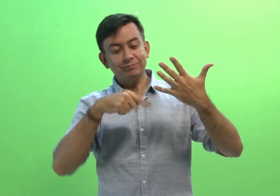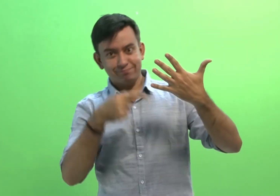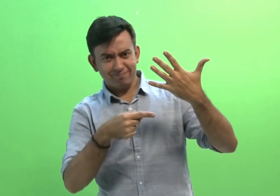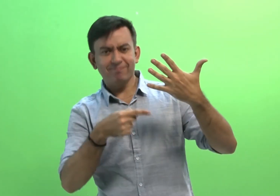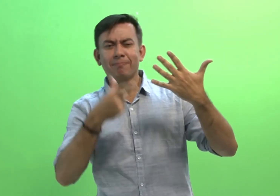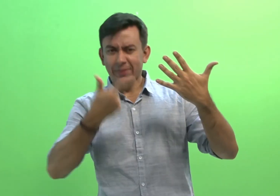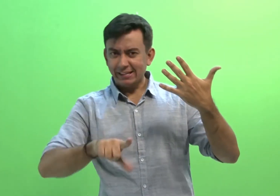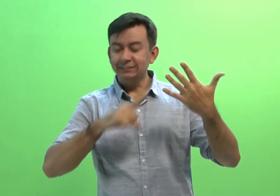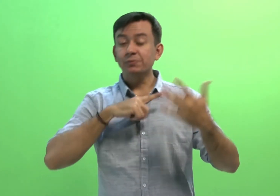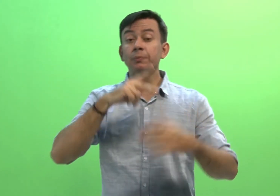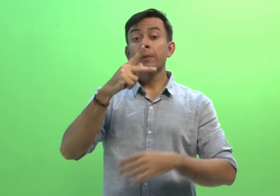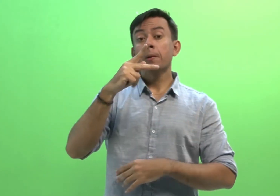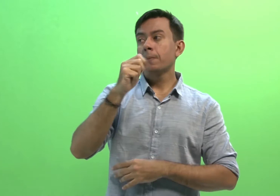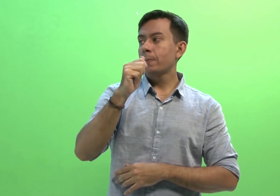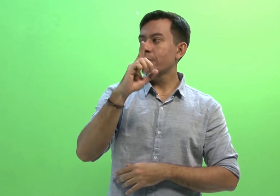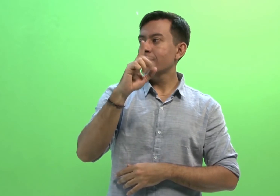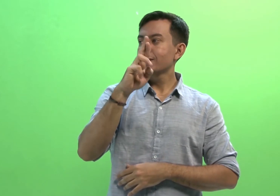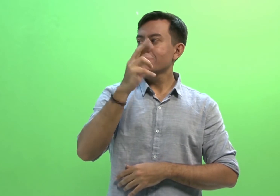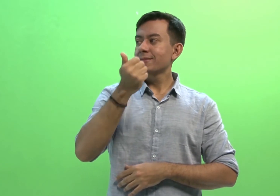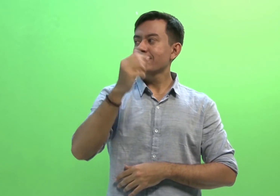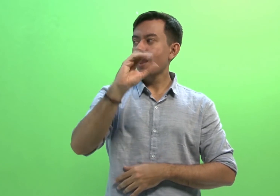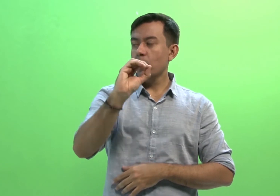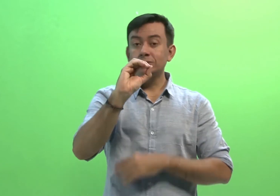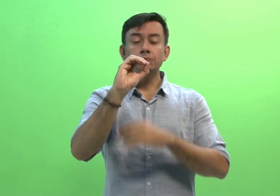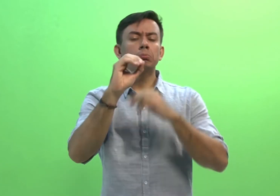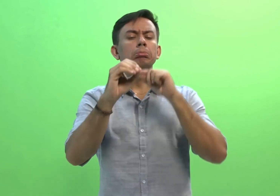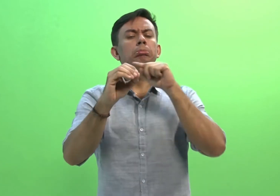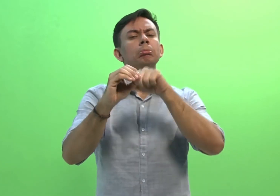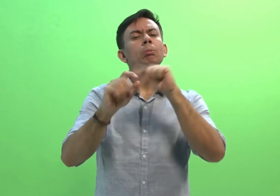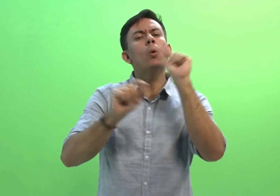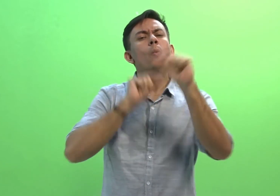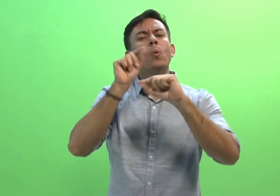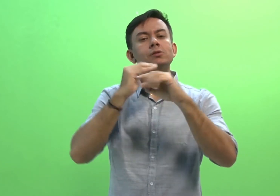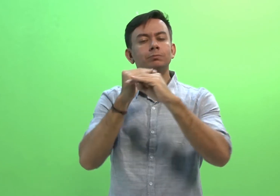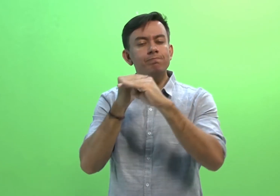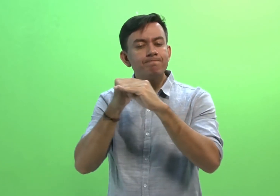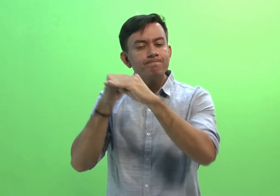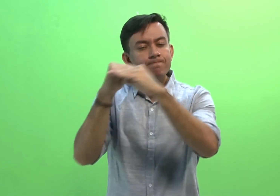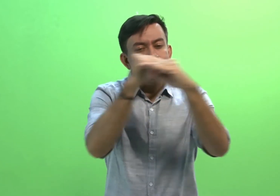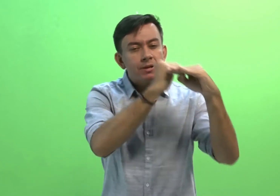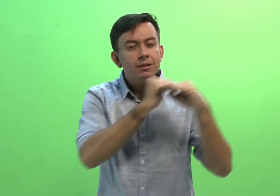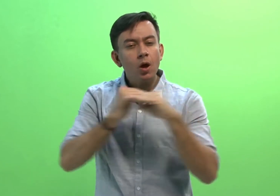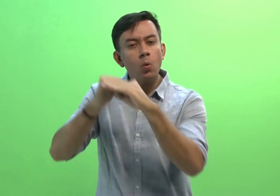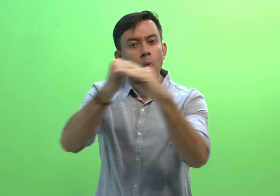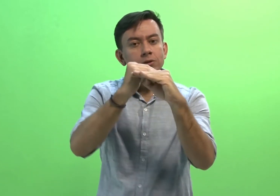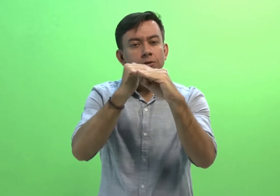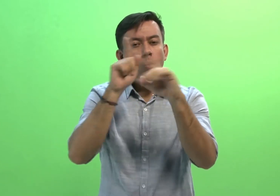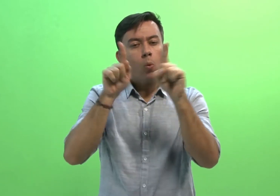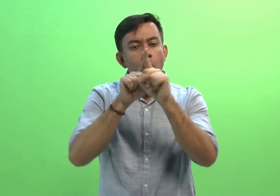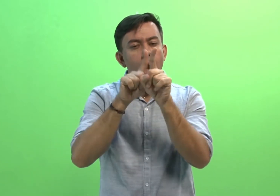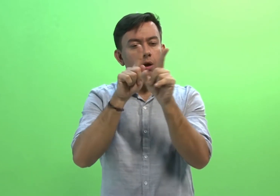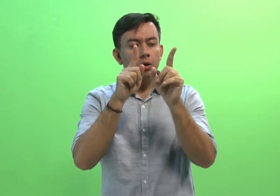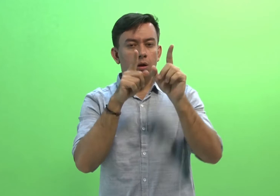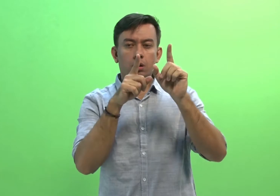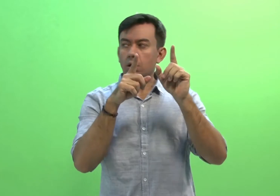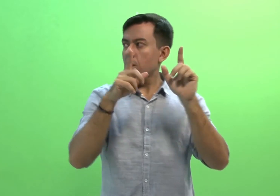já vimos o quinto item, mas vamos colocar mais um. O padrão. O padrão é uma